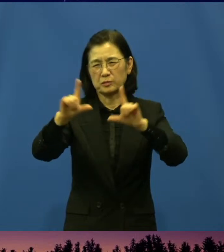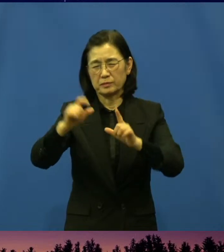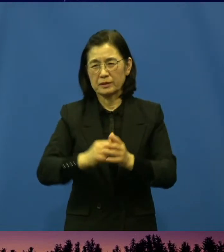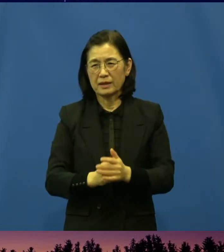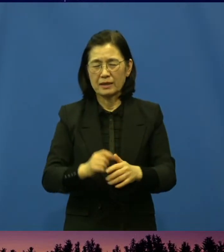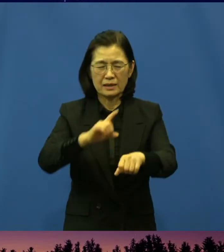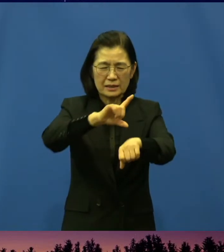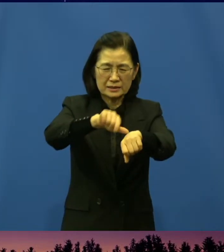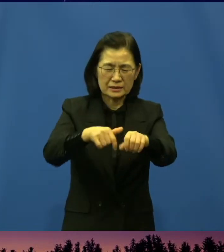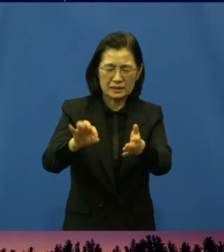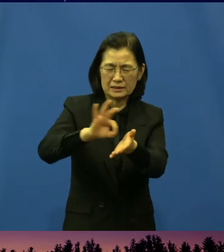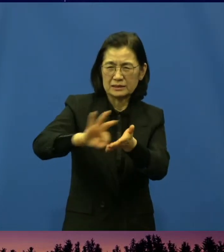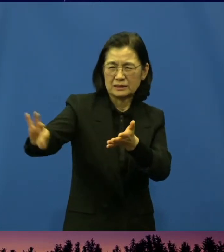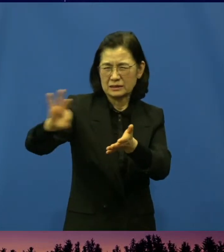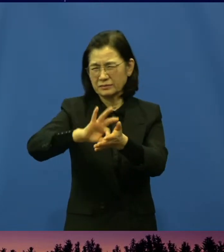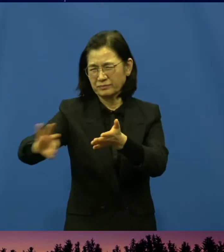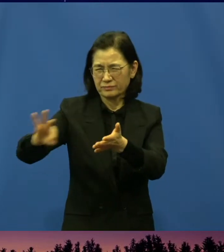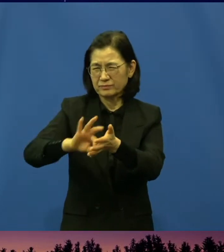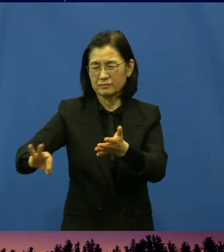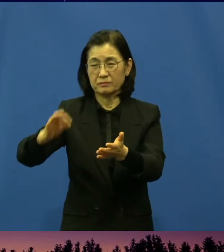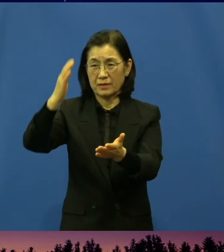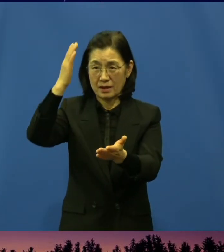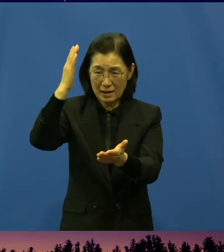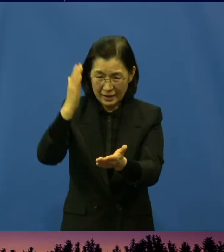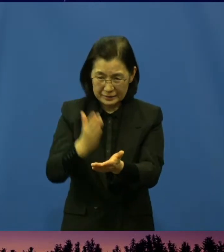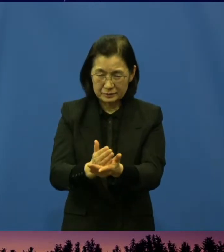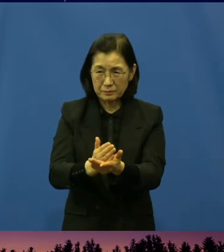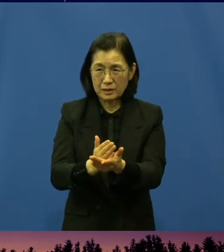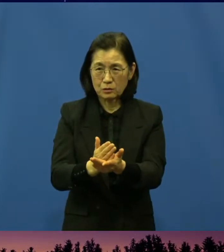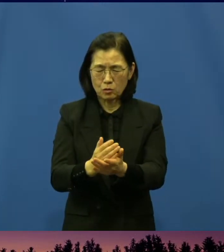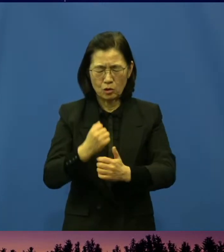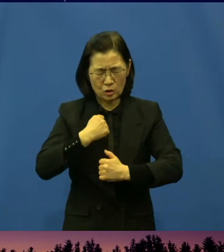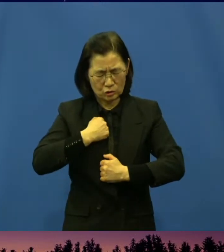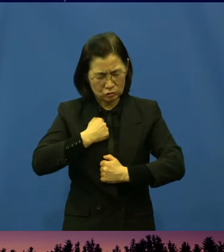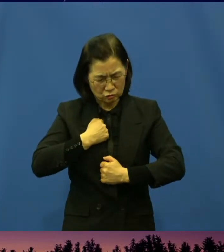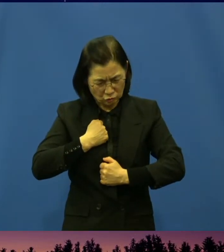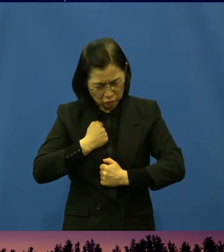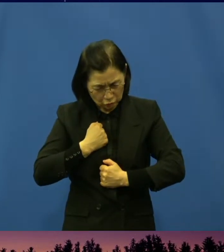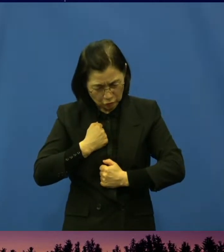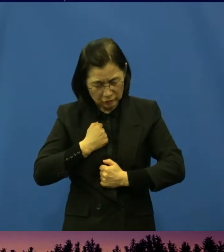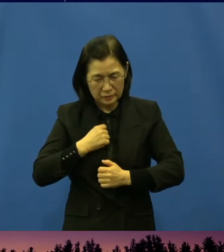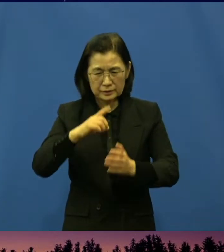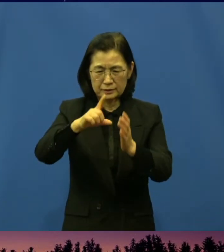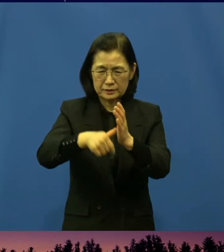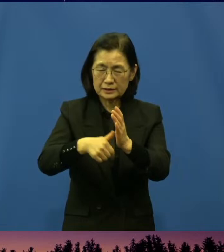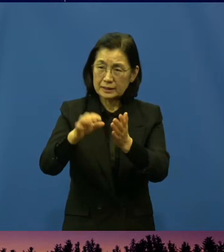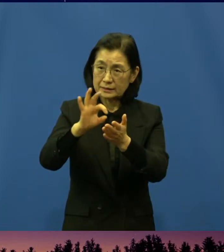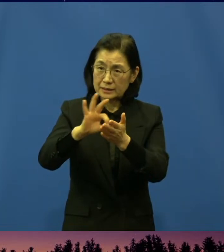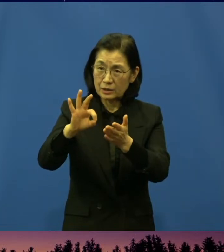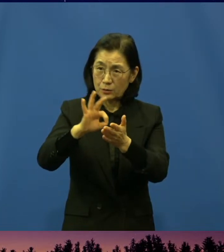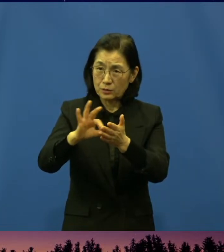거. 지혜자는 어떻게요? 자세히 주의하여. 이게 성찰입니다.